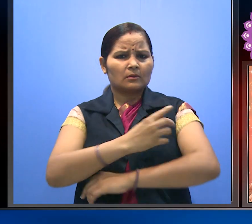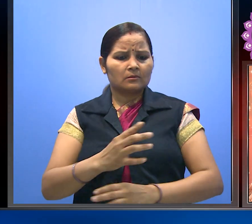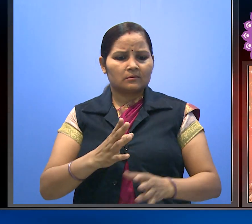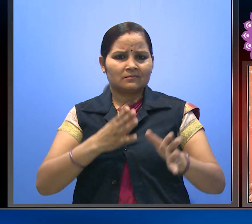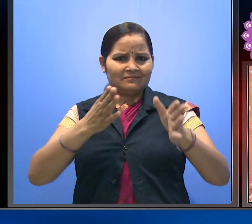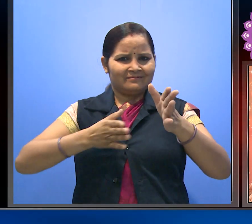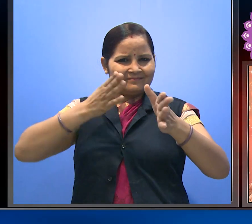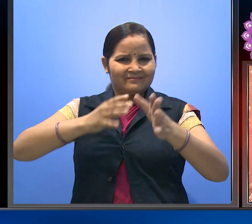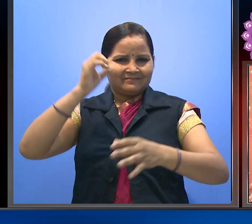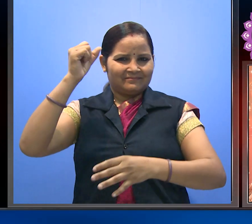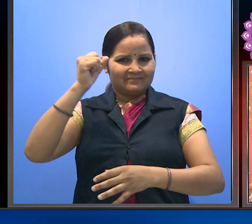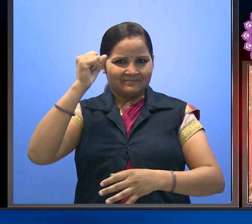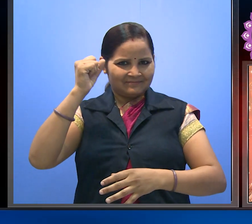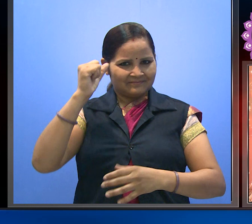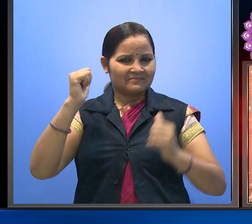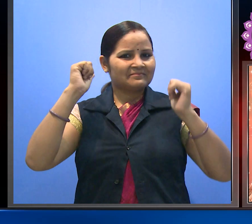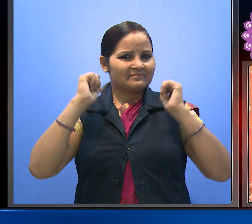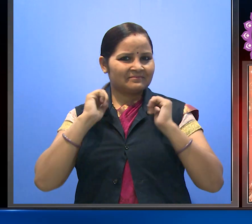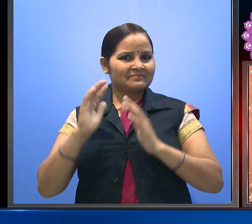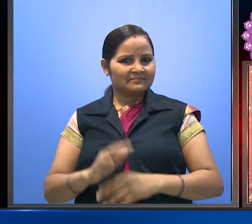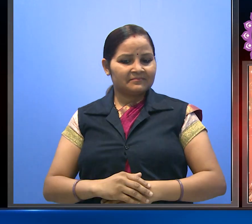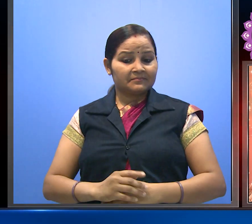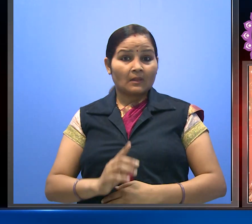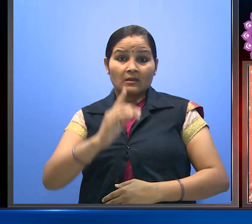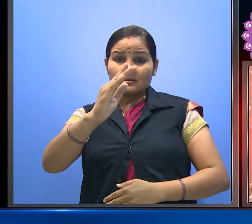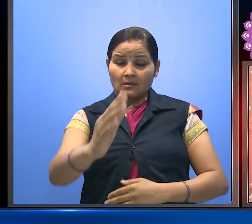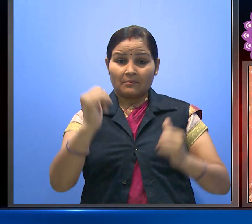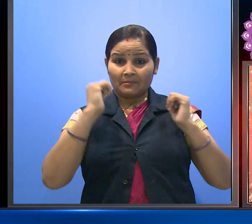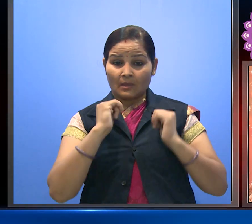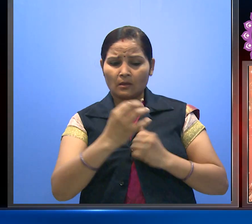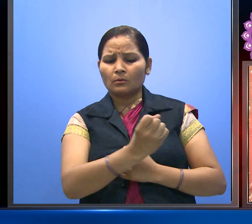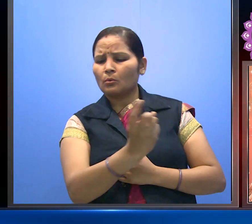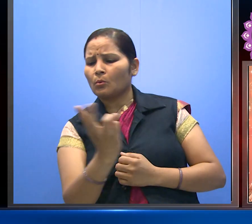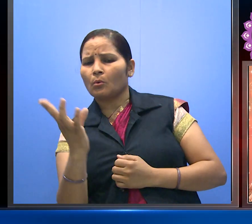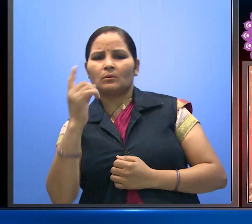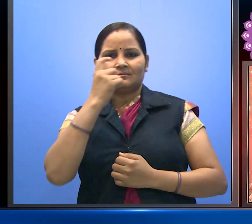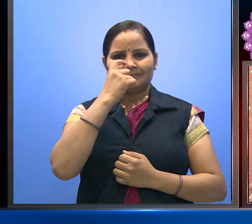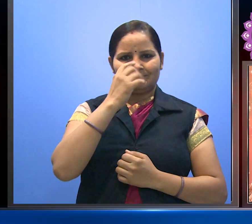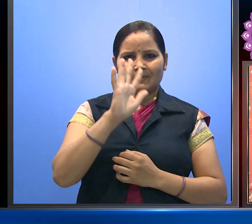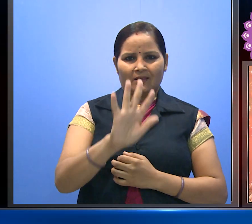सफ़र कर रहे थे। ट्रेन में उनके सामने कुछ लड़कियां बैठी थी।